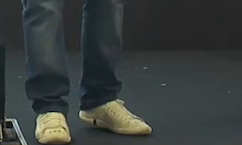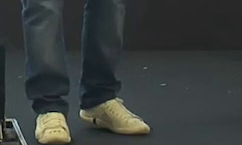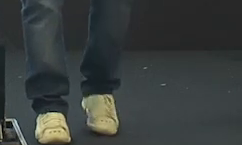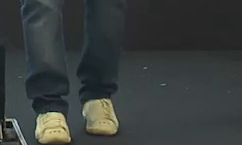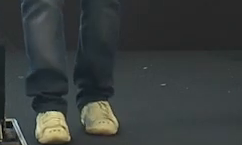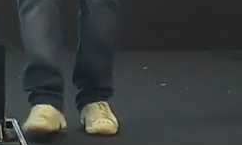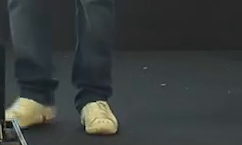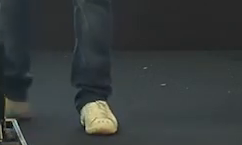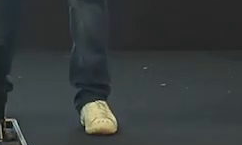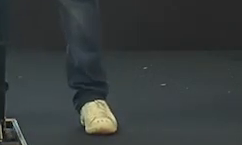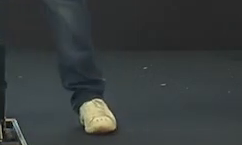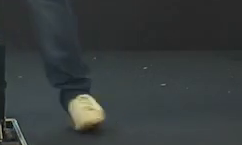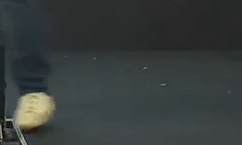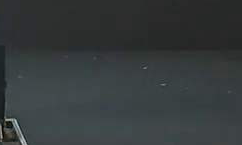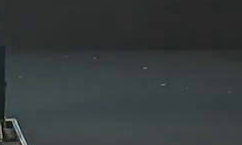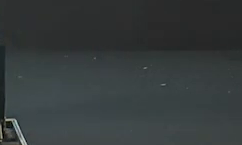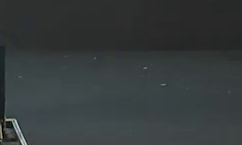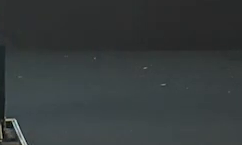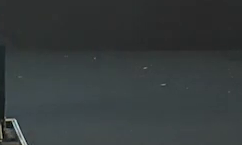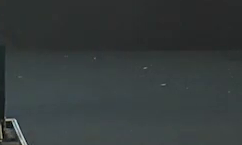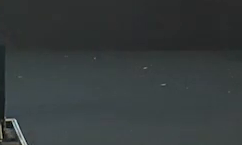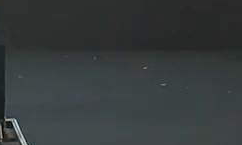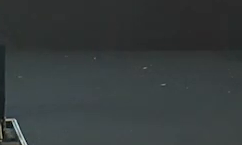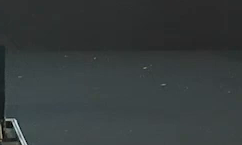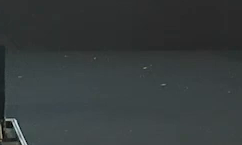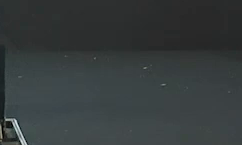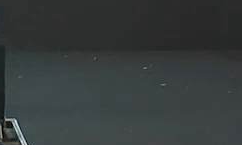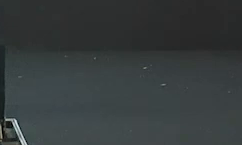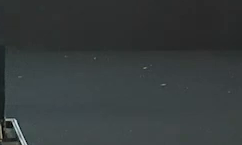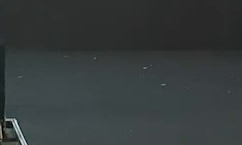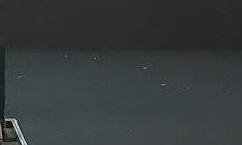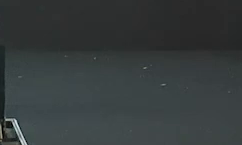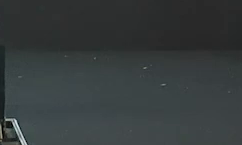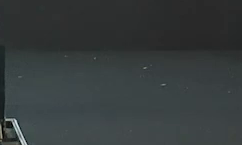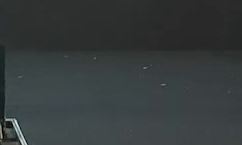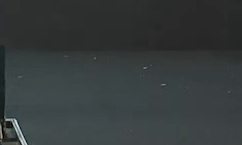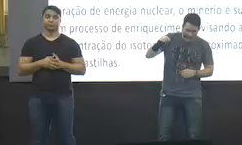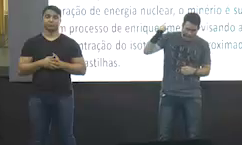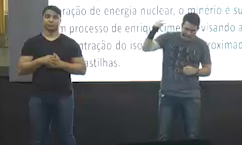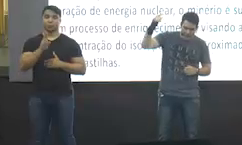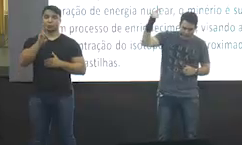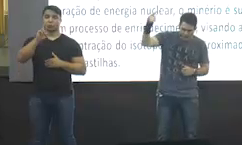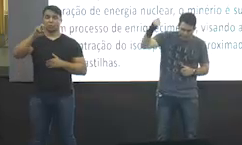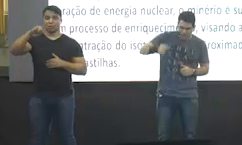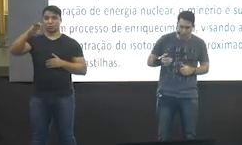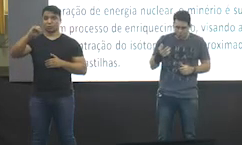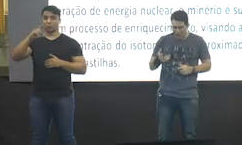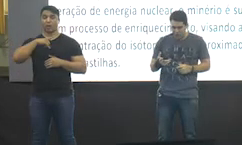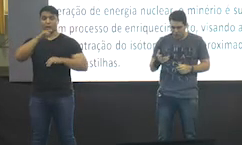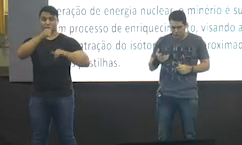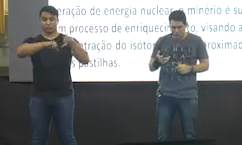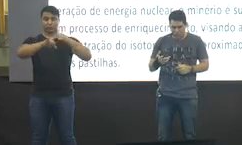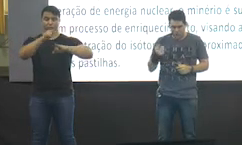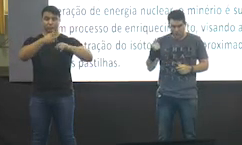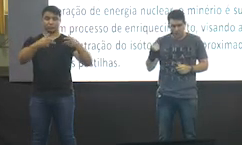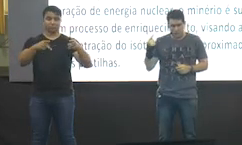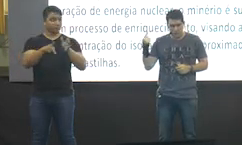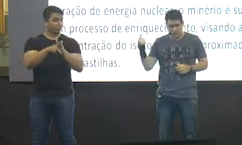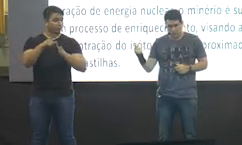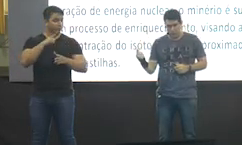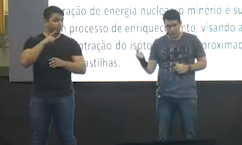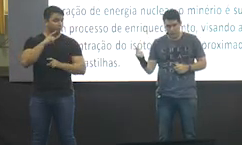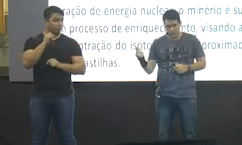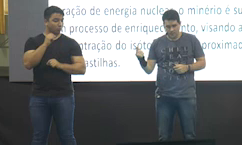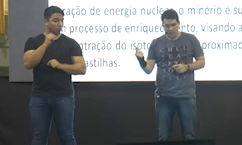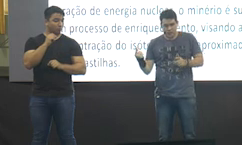texto. Então, rapidinho, ó, deixa eu ler com vocês de forma bem calma. Urânio é um elemento químico cujo átomo contém